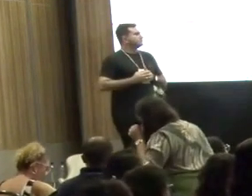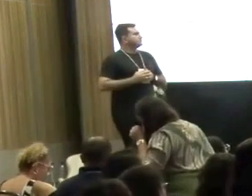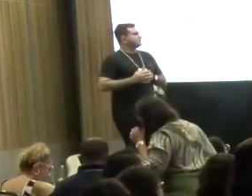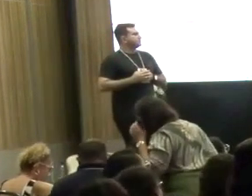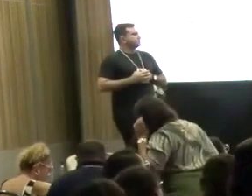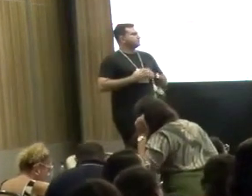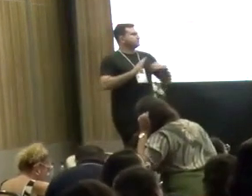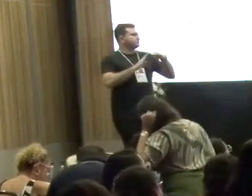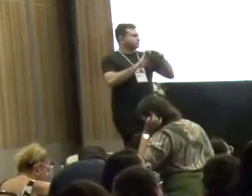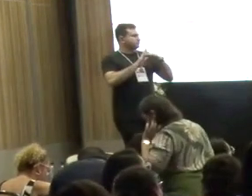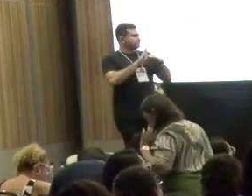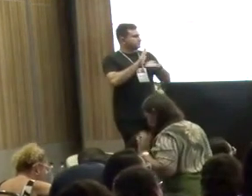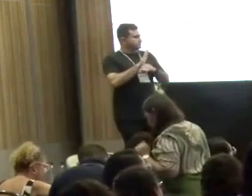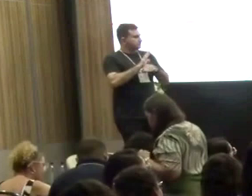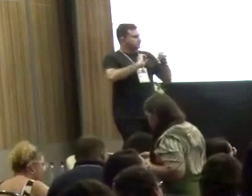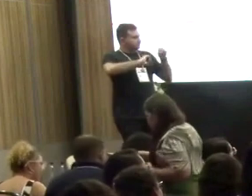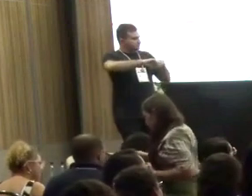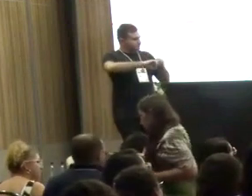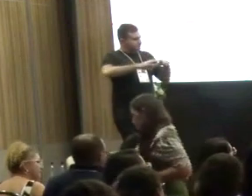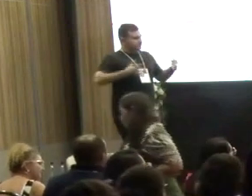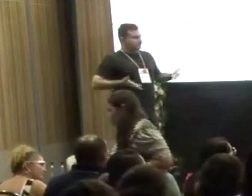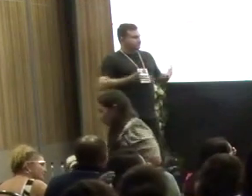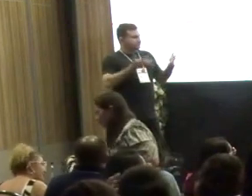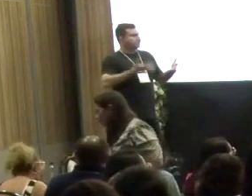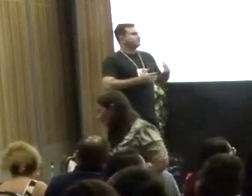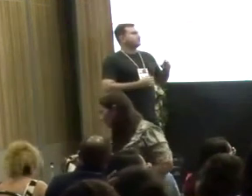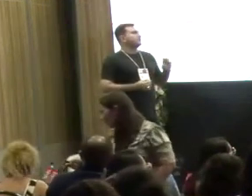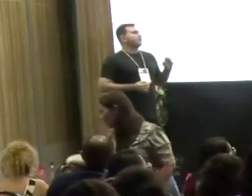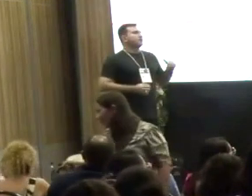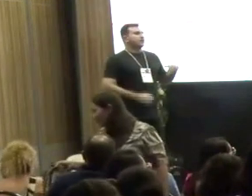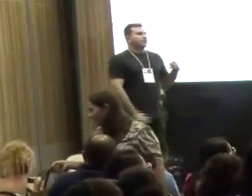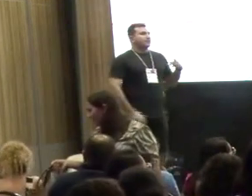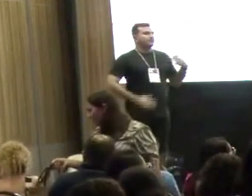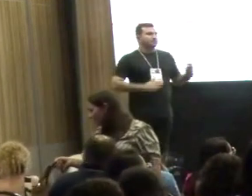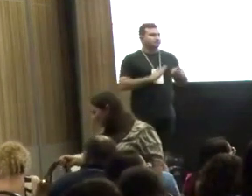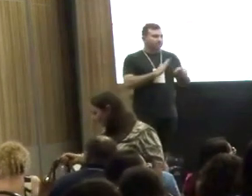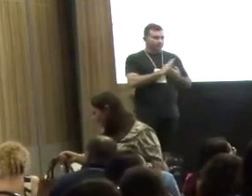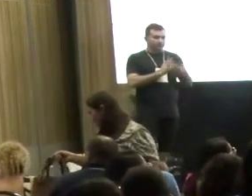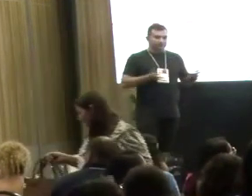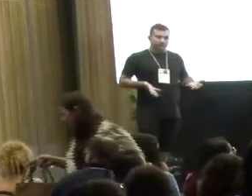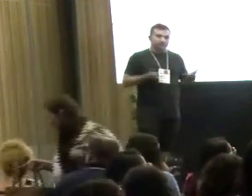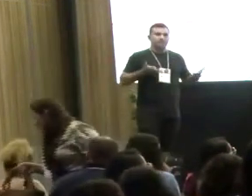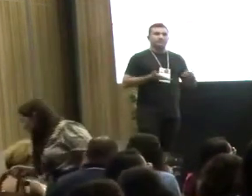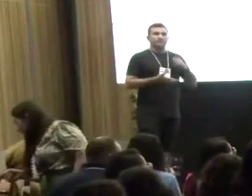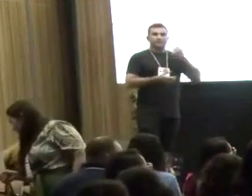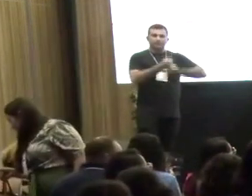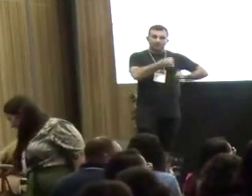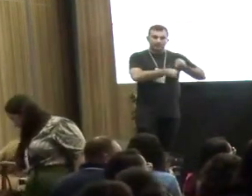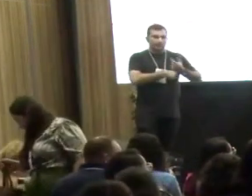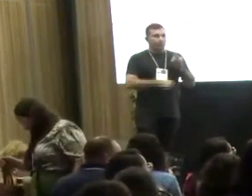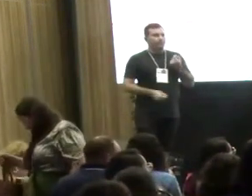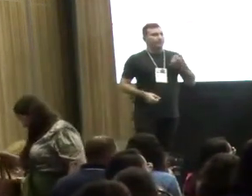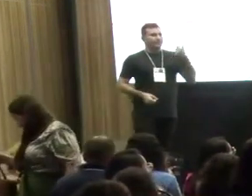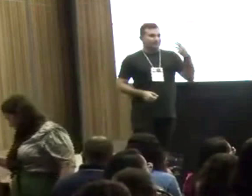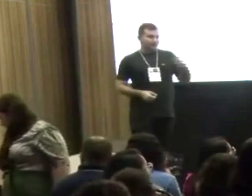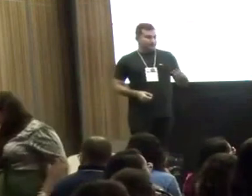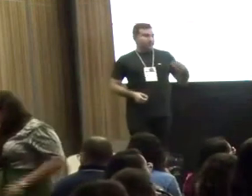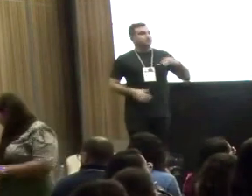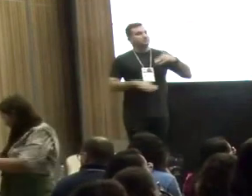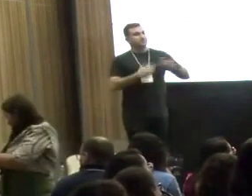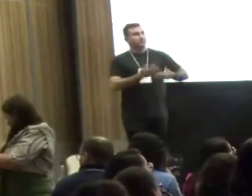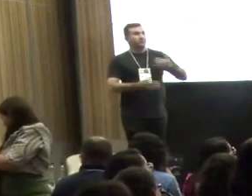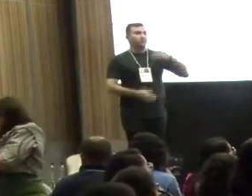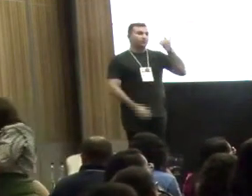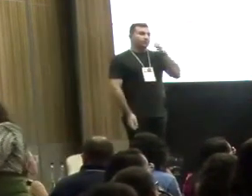o programa de educação empreendedora, isso foi em 2013, né? E consegui,